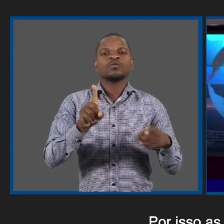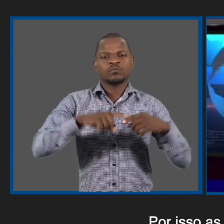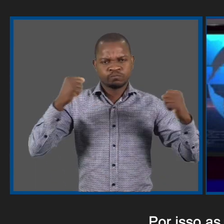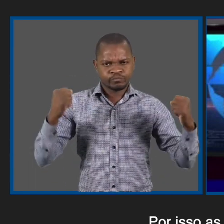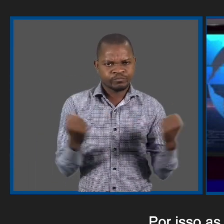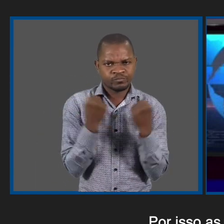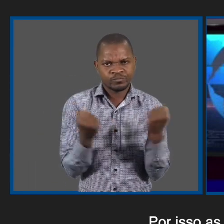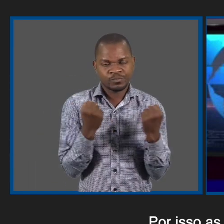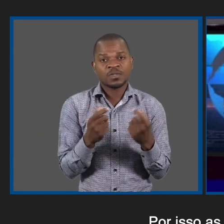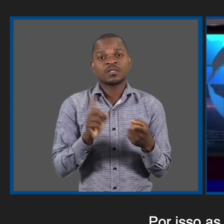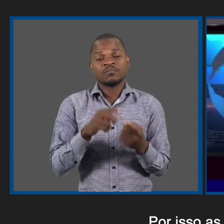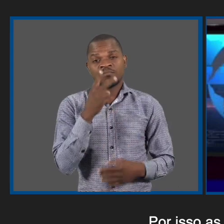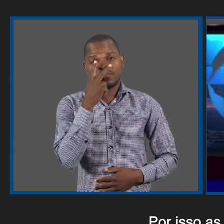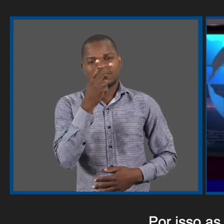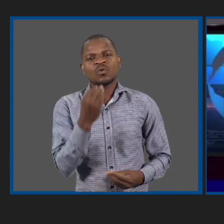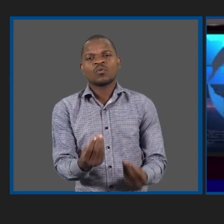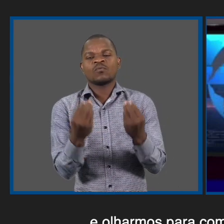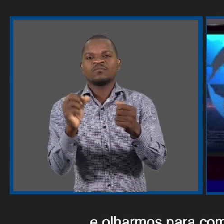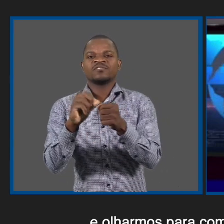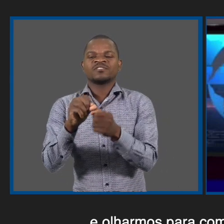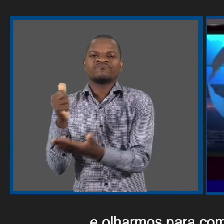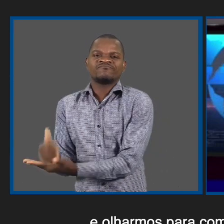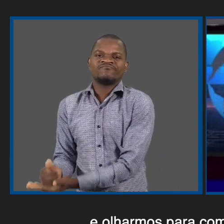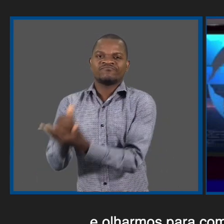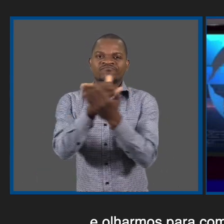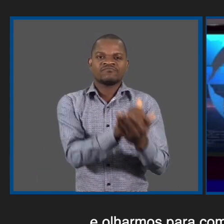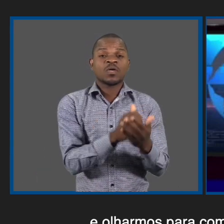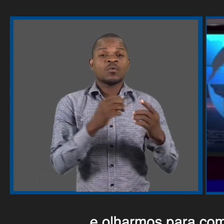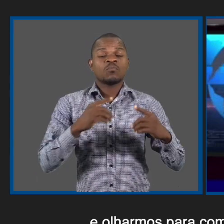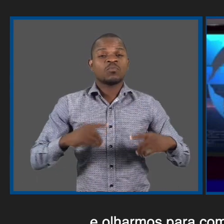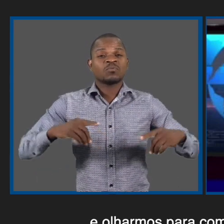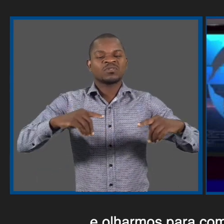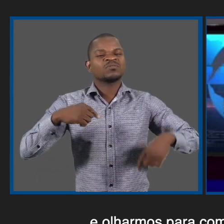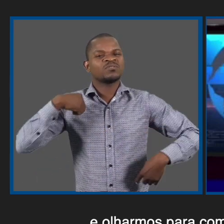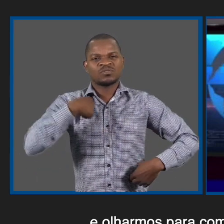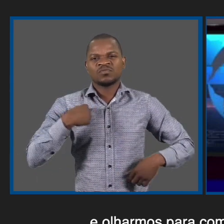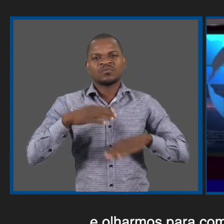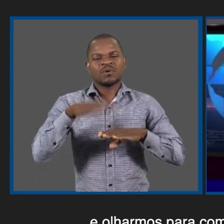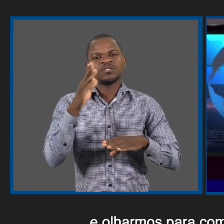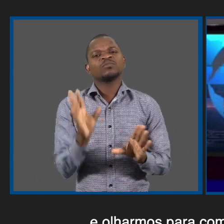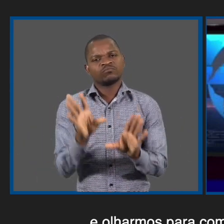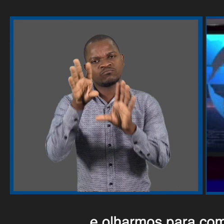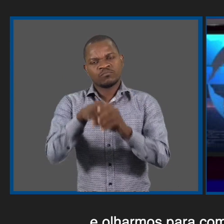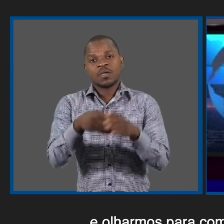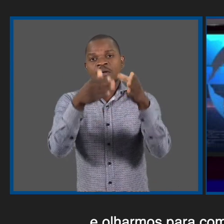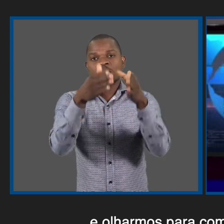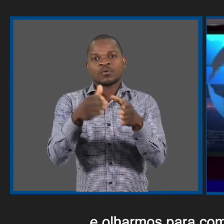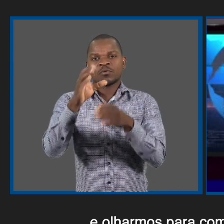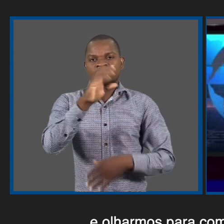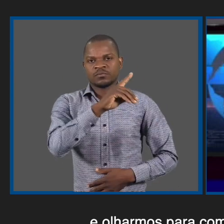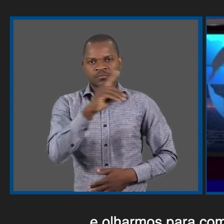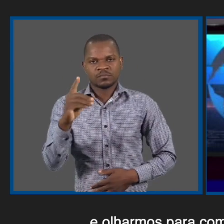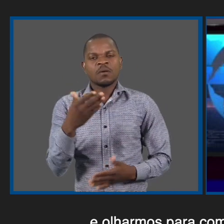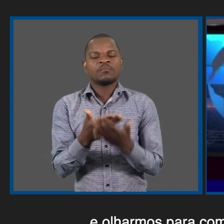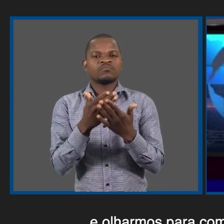devem ser reforçadas e aceleradas e olharmos para como podemos apoiar a população